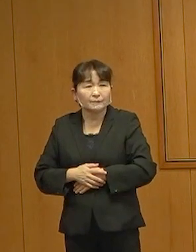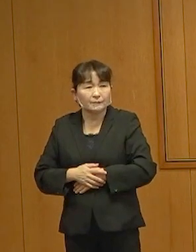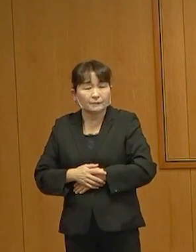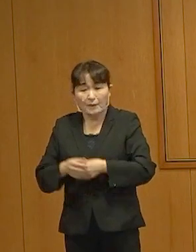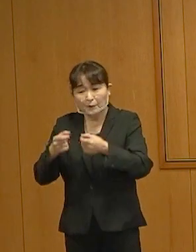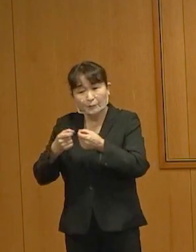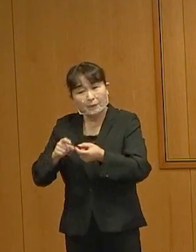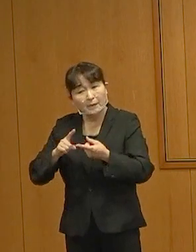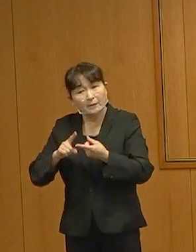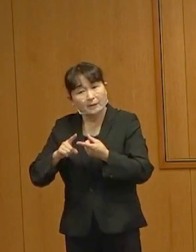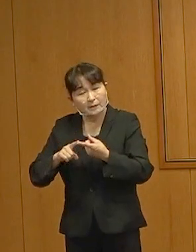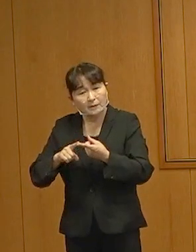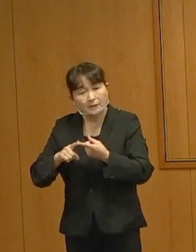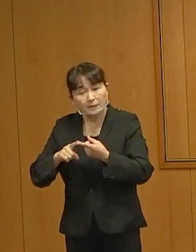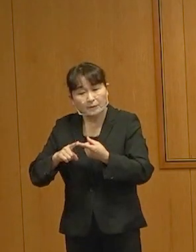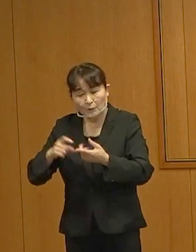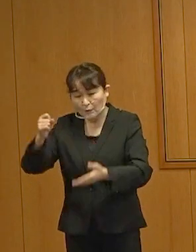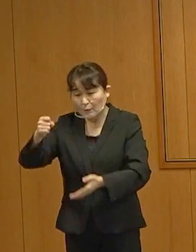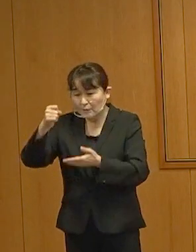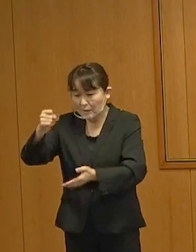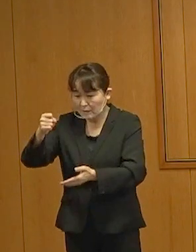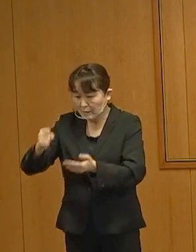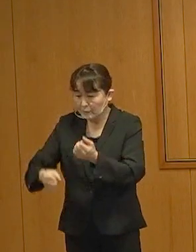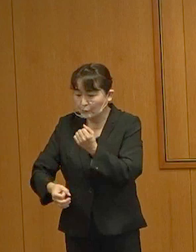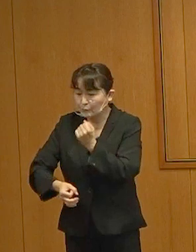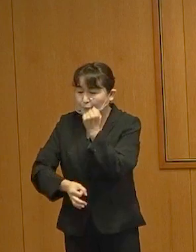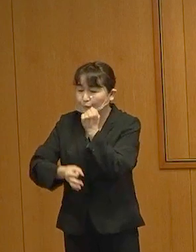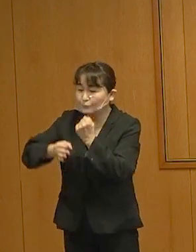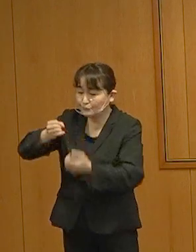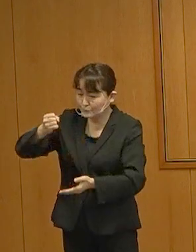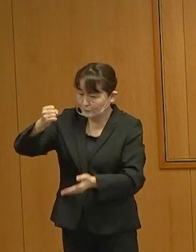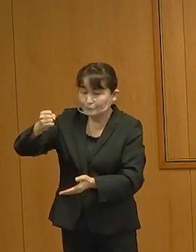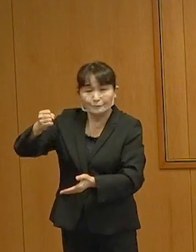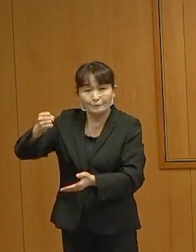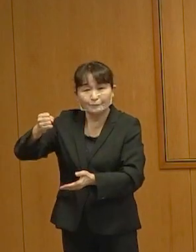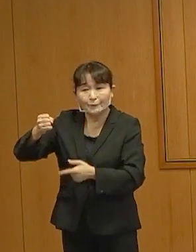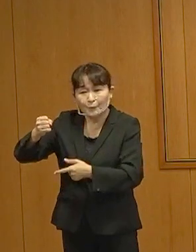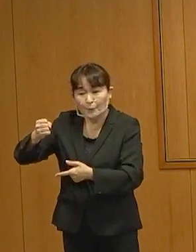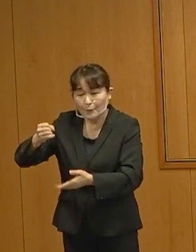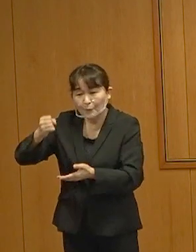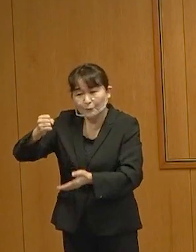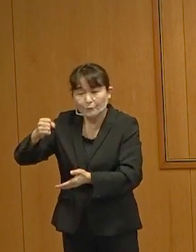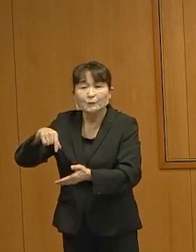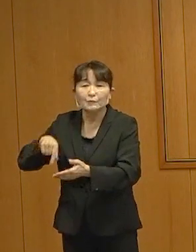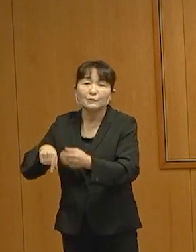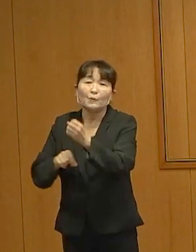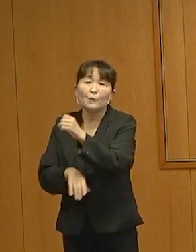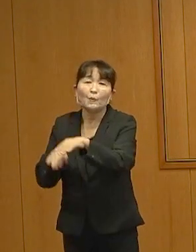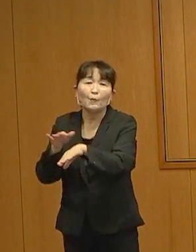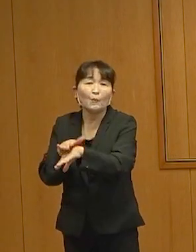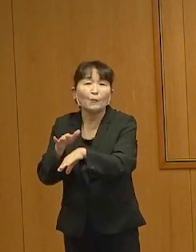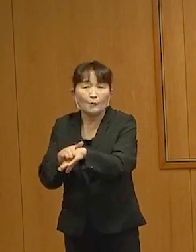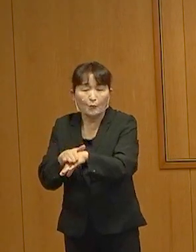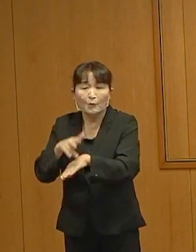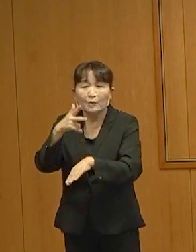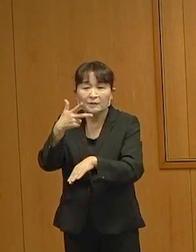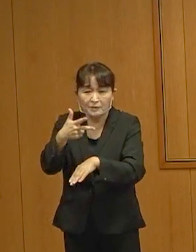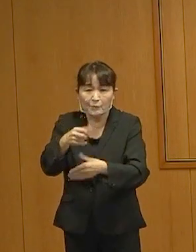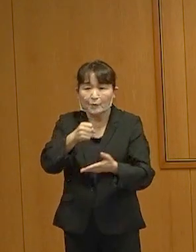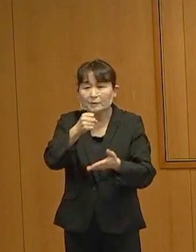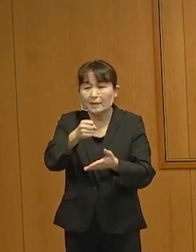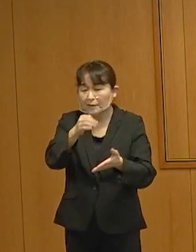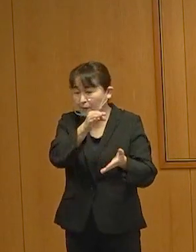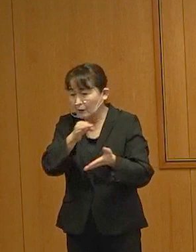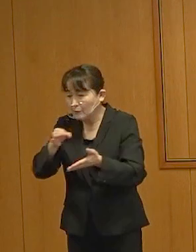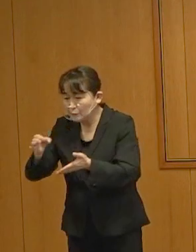具体的にまあこういうふうに財源を作っていく、まあ、なかなか一般財源からひねり出すというのはかなりまあ市の財政からしても難しいのかな